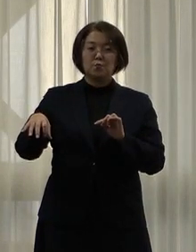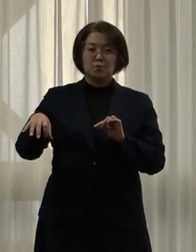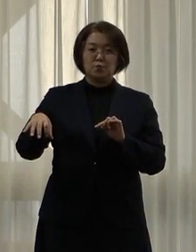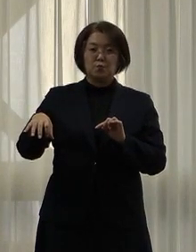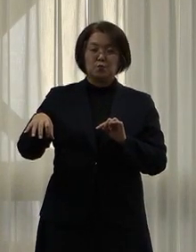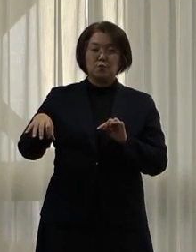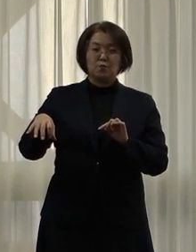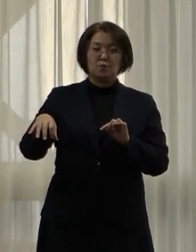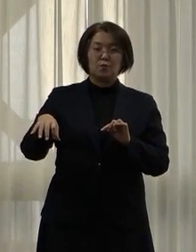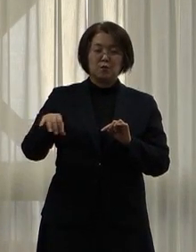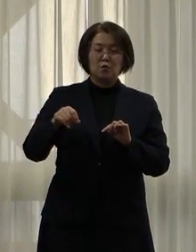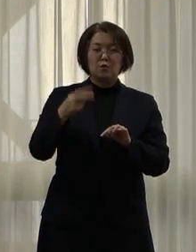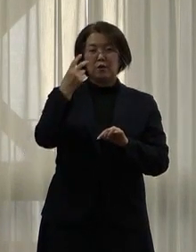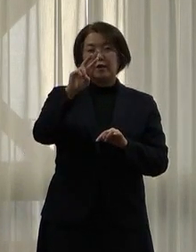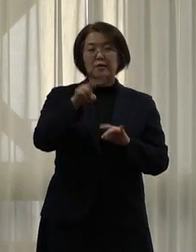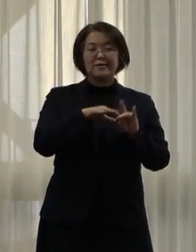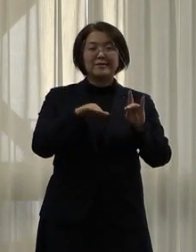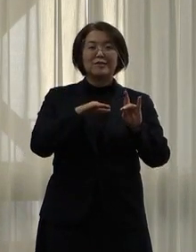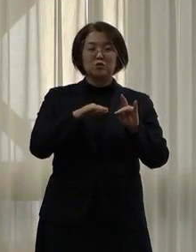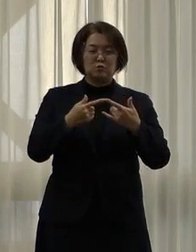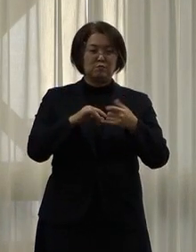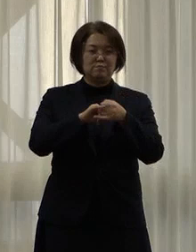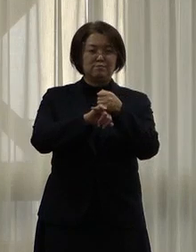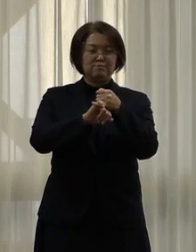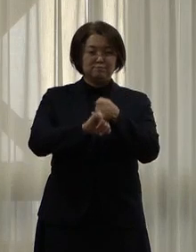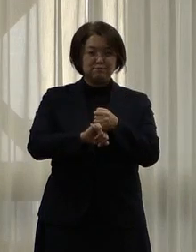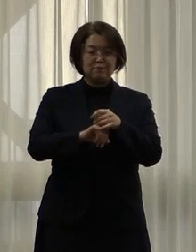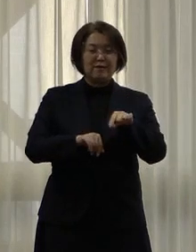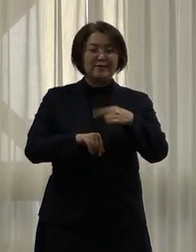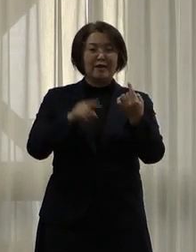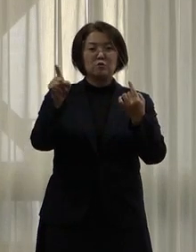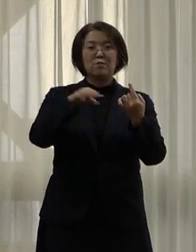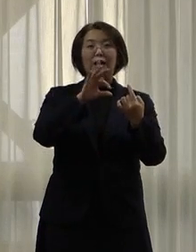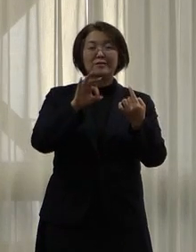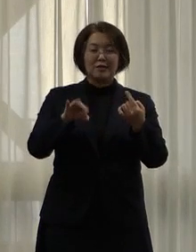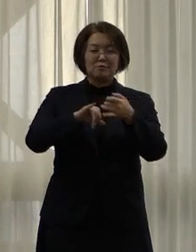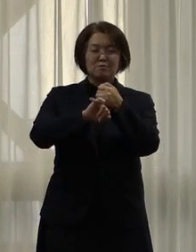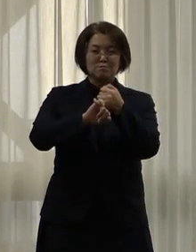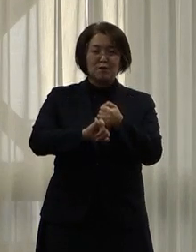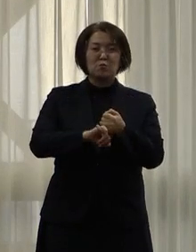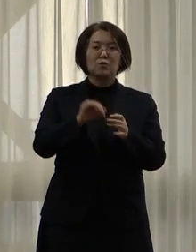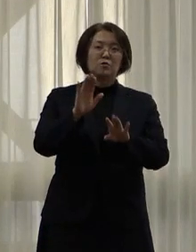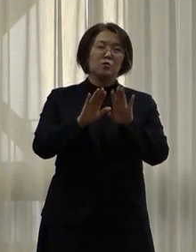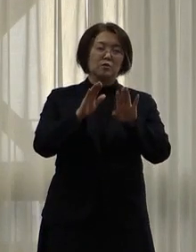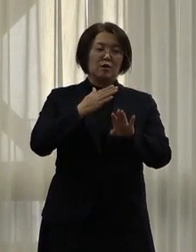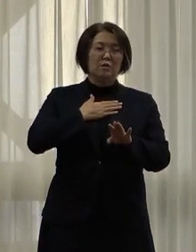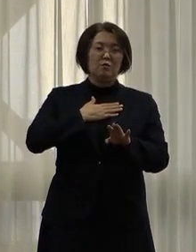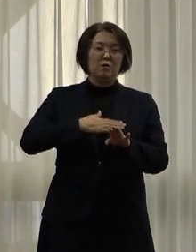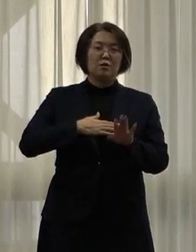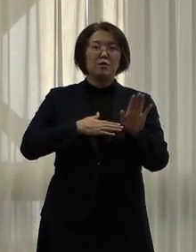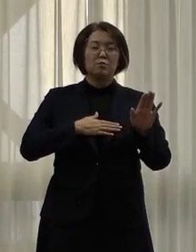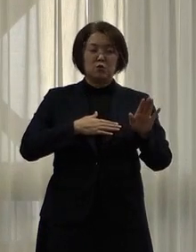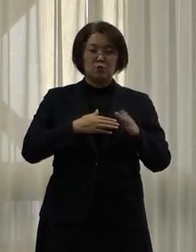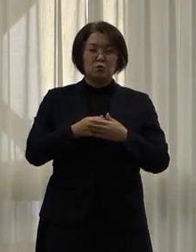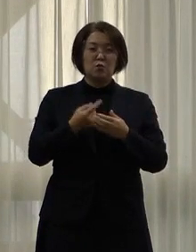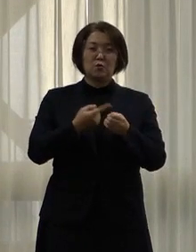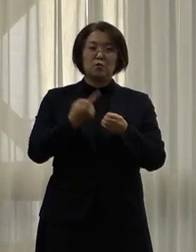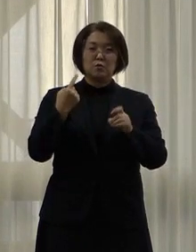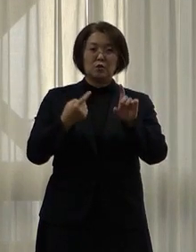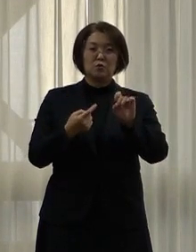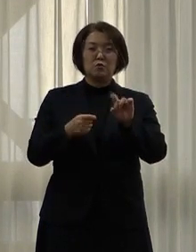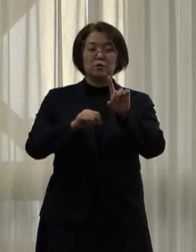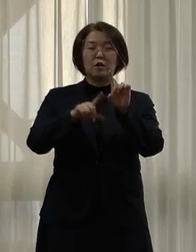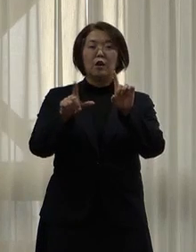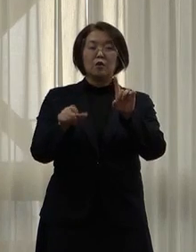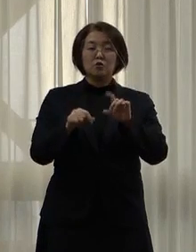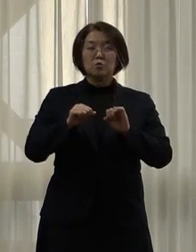この使用衛生管理基準の遵守率が 100% であることは確認をしているところです。また昨年11月にも1